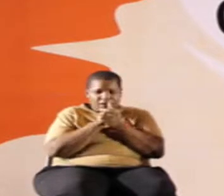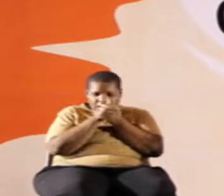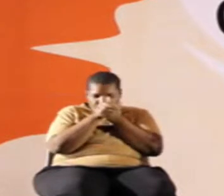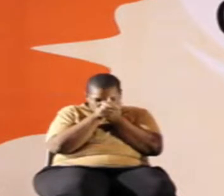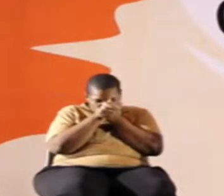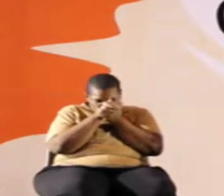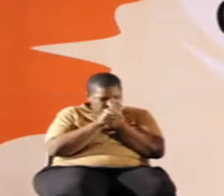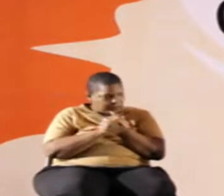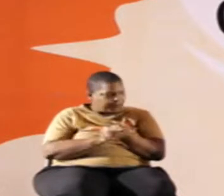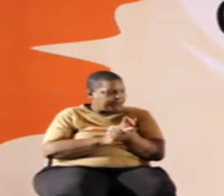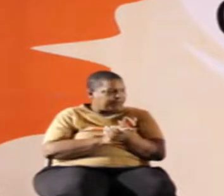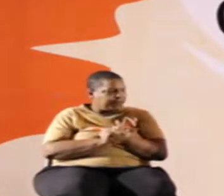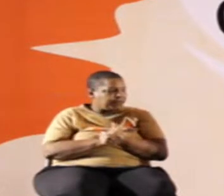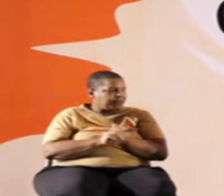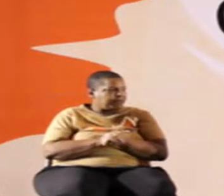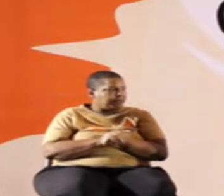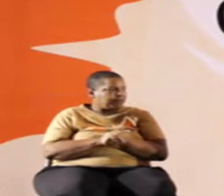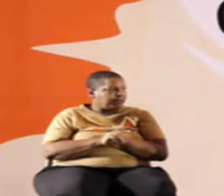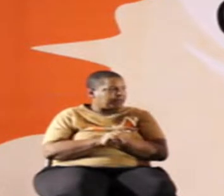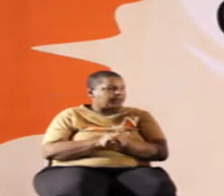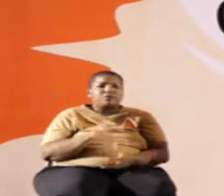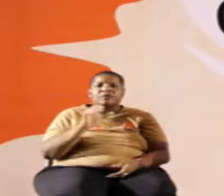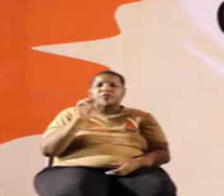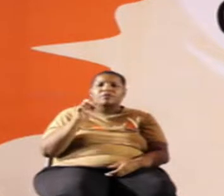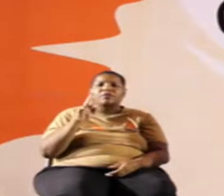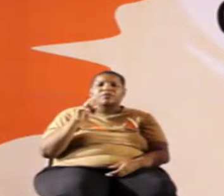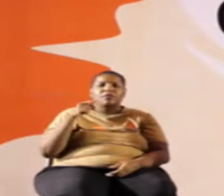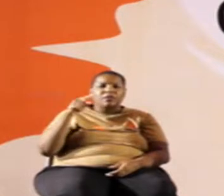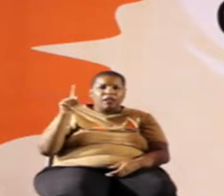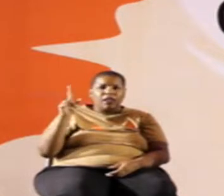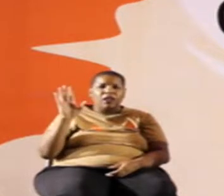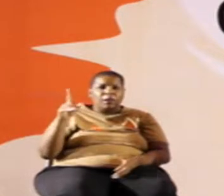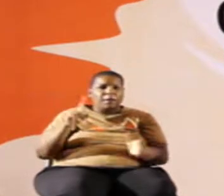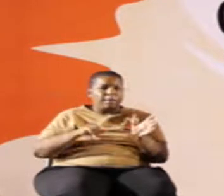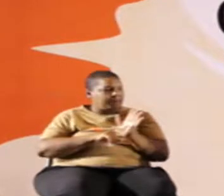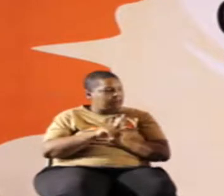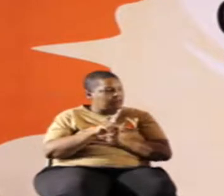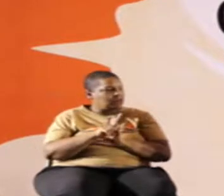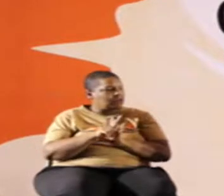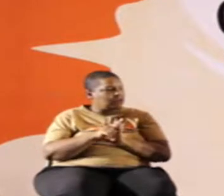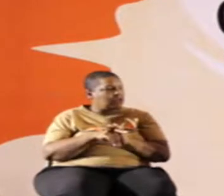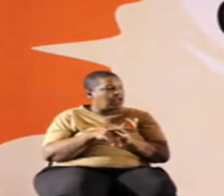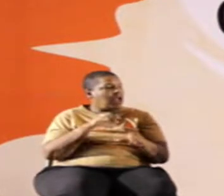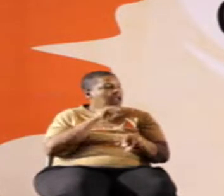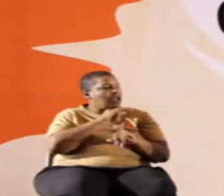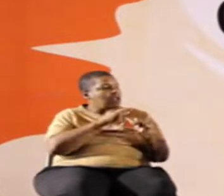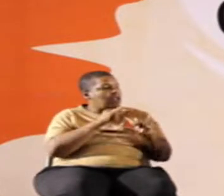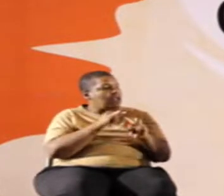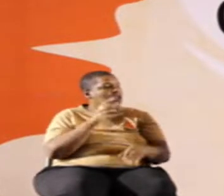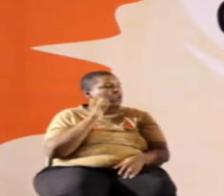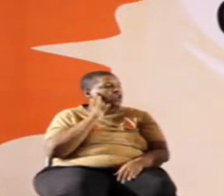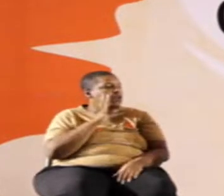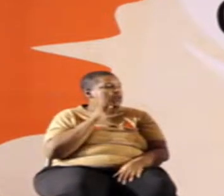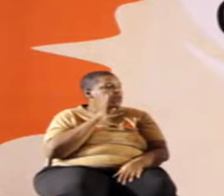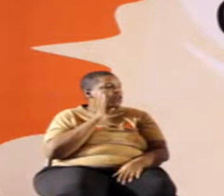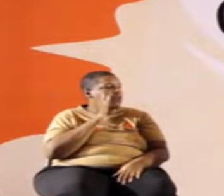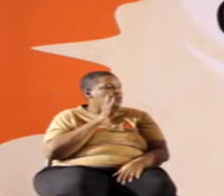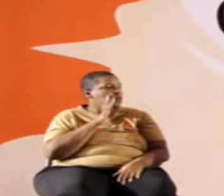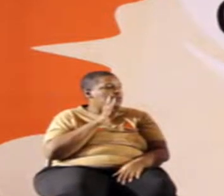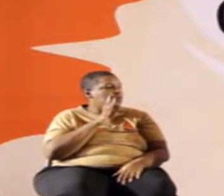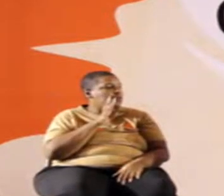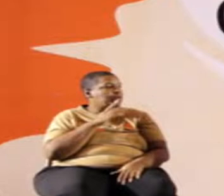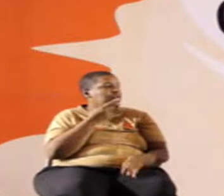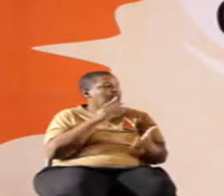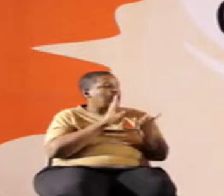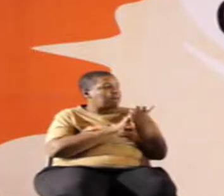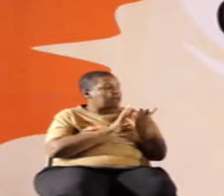Bom, para também falar de flores, né, o André já fez pergunta, mas aí mandou... uma mensagem muito bacana de te